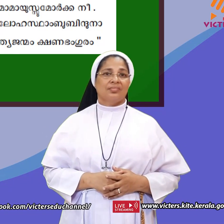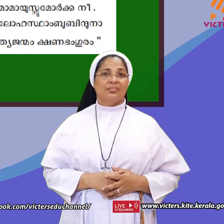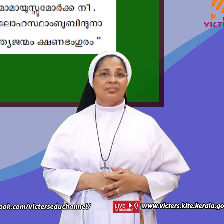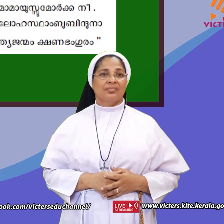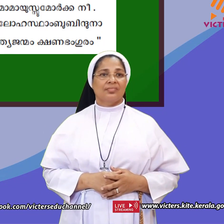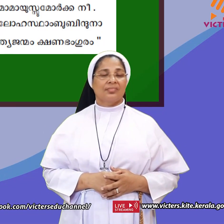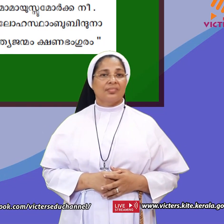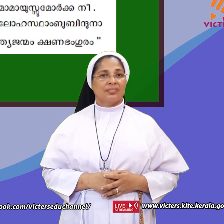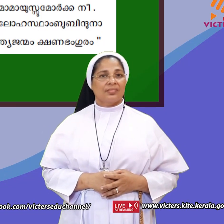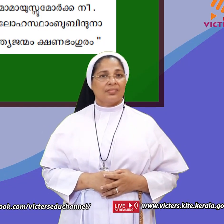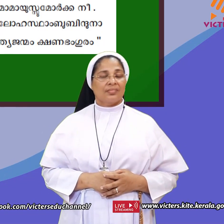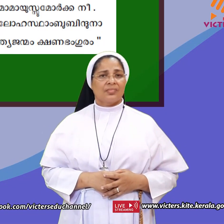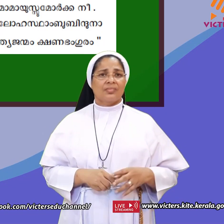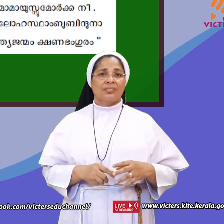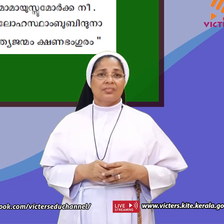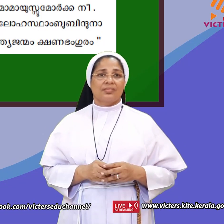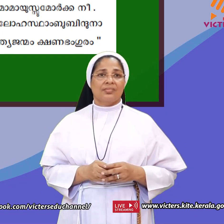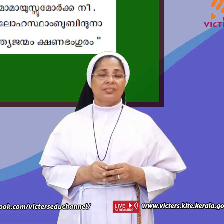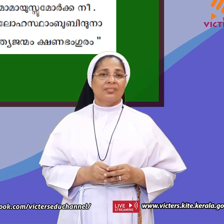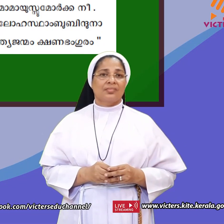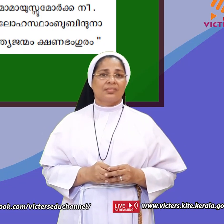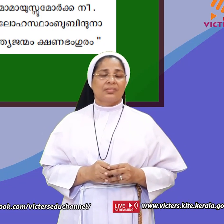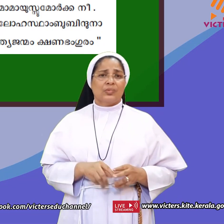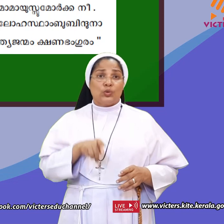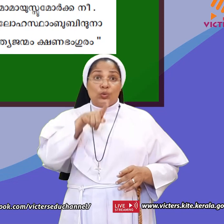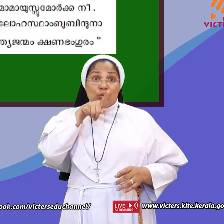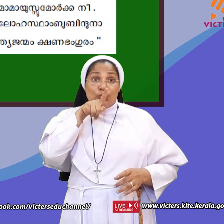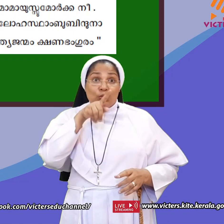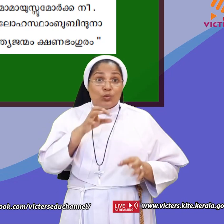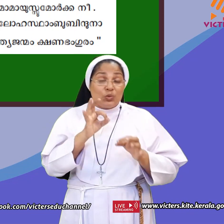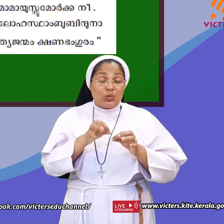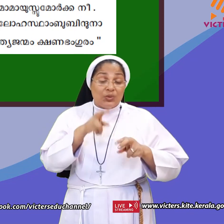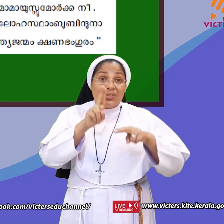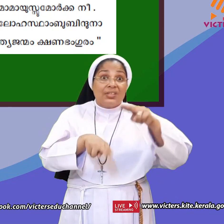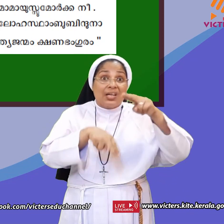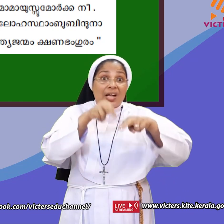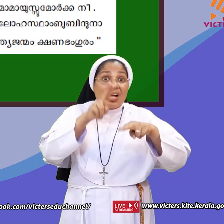ചുട്ടുപഴുത്ത ഇരുമ്പിന്മേൽ വീണ വെള്ളത്തുള്ളി പോലെ പെട്ടെന്ന് നശിക്കുന്നതാണ് മനുഷ്യജന്മം.